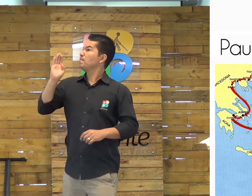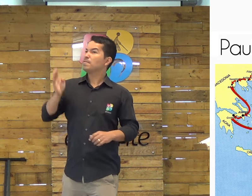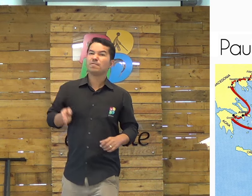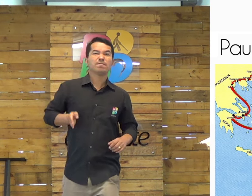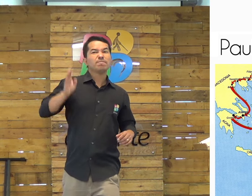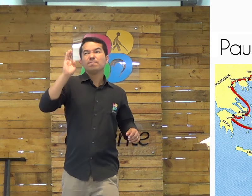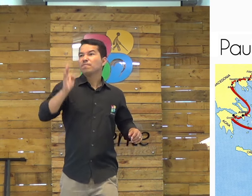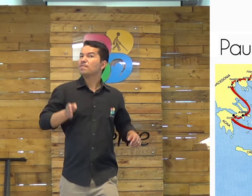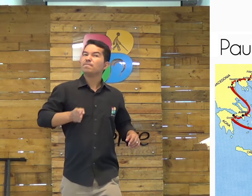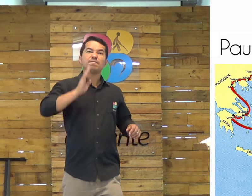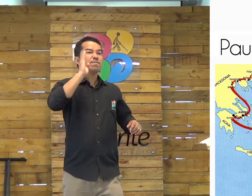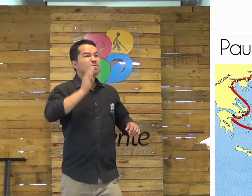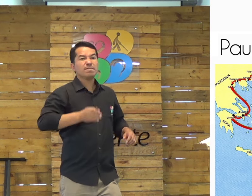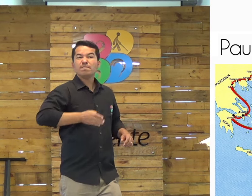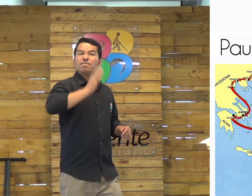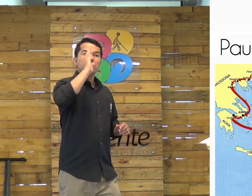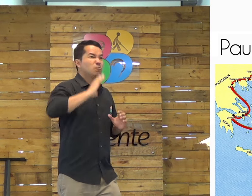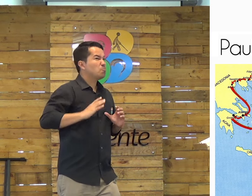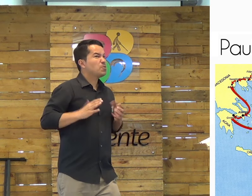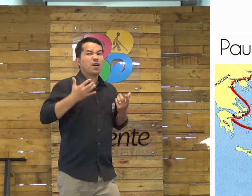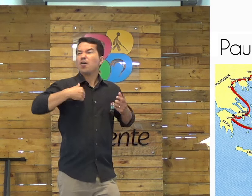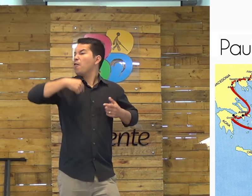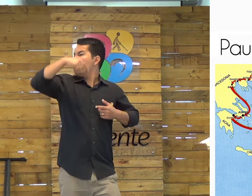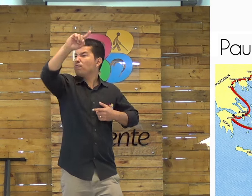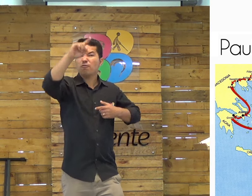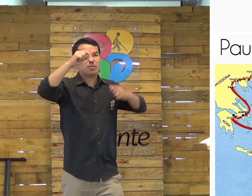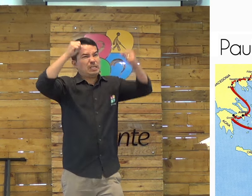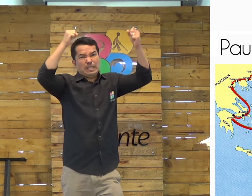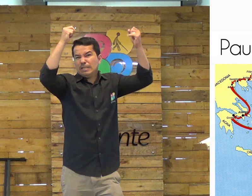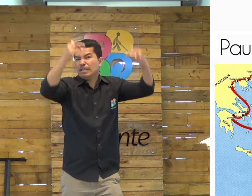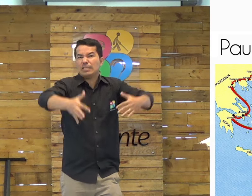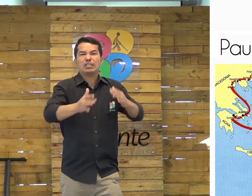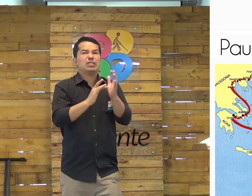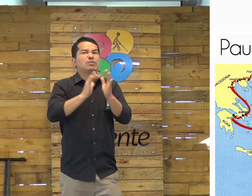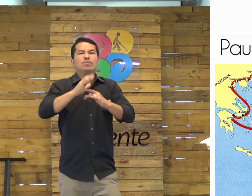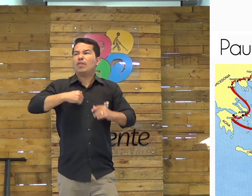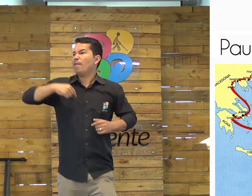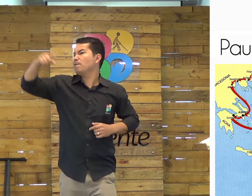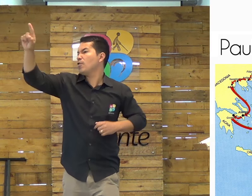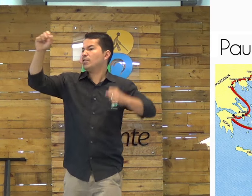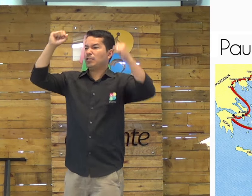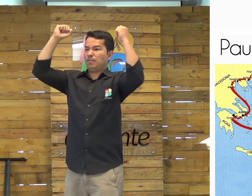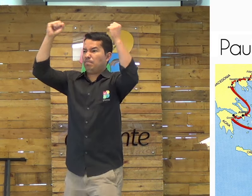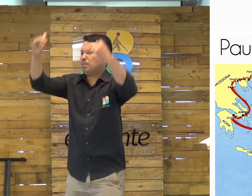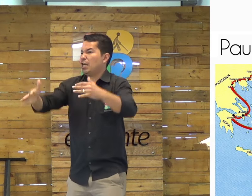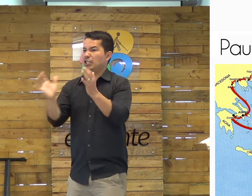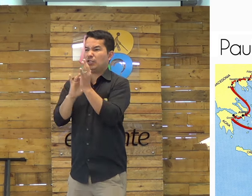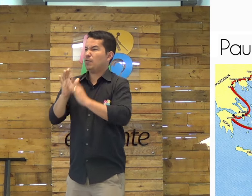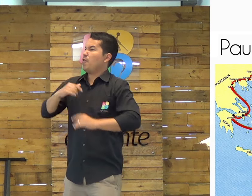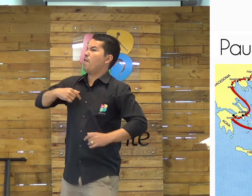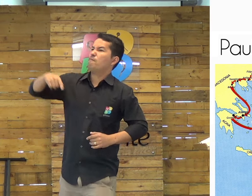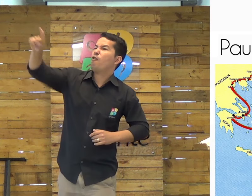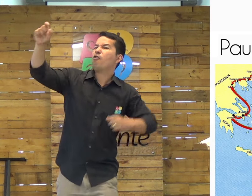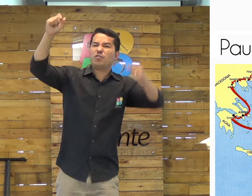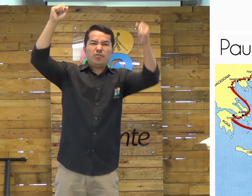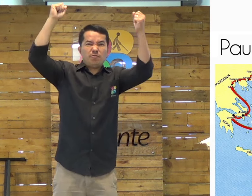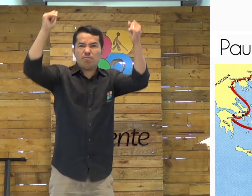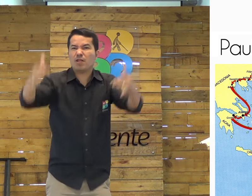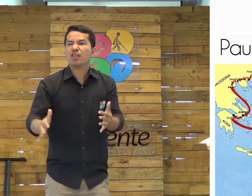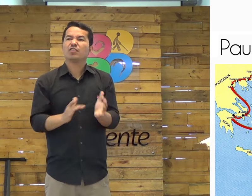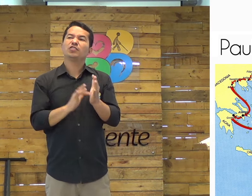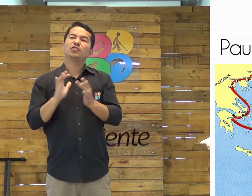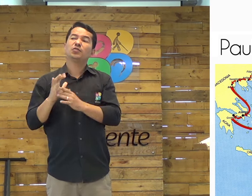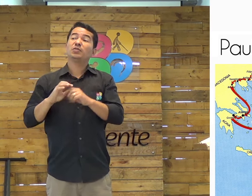Porque Paulo, corajoso aí, fez muitas viagens, foi para lugares diferentes, falou de Jesus